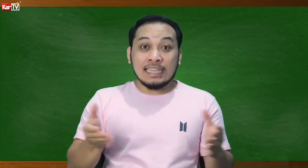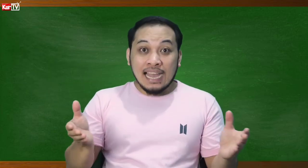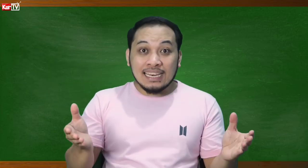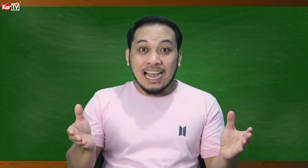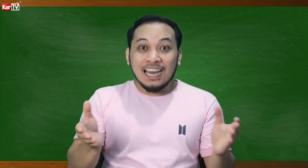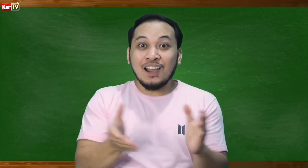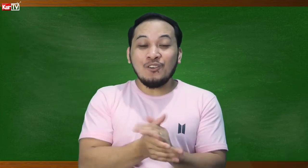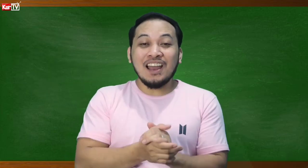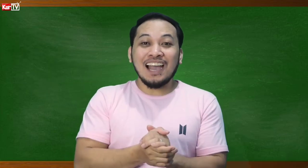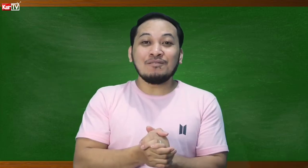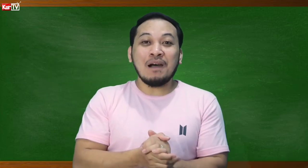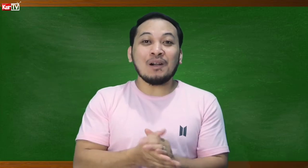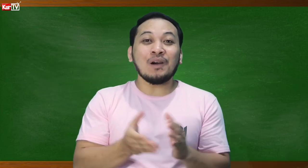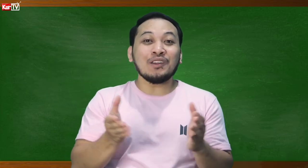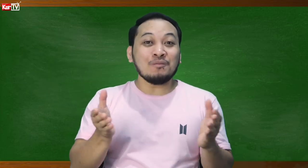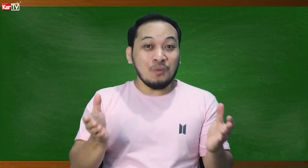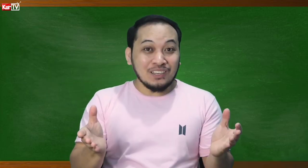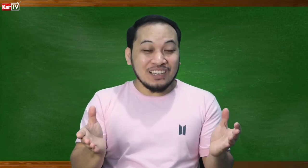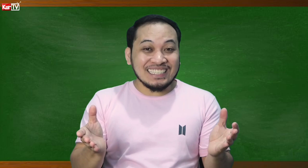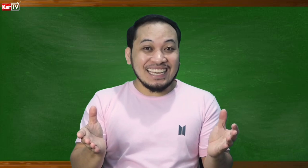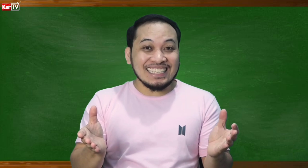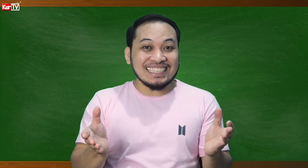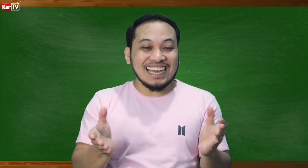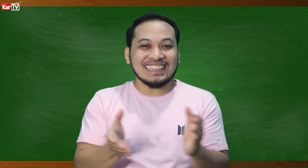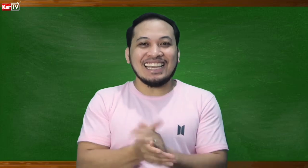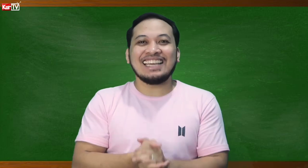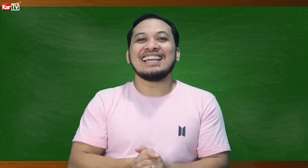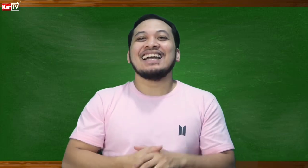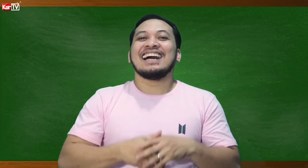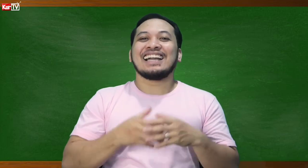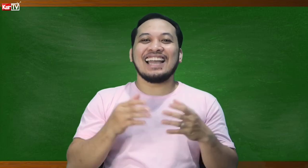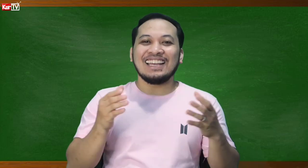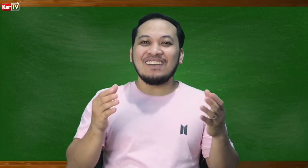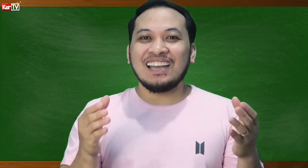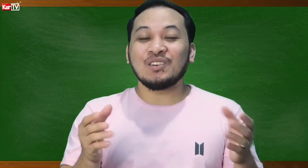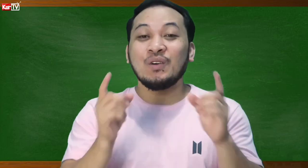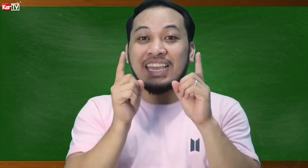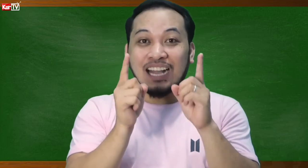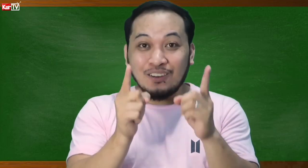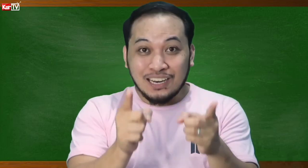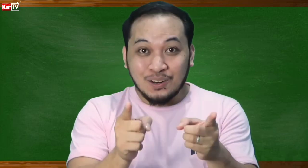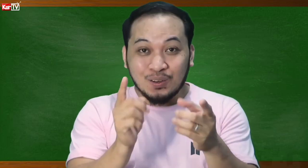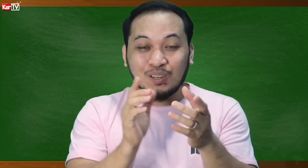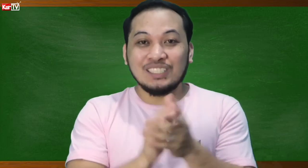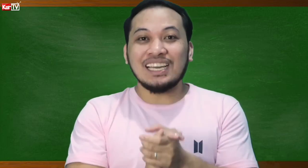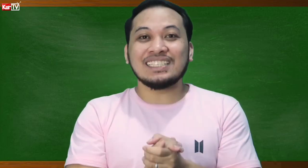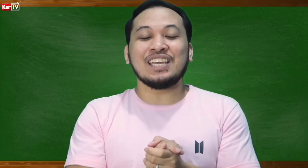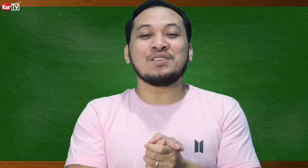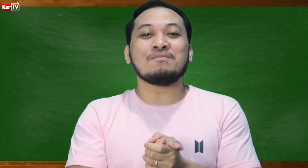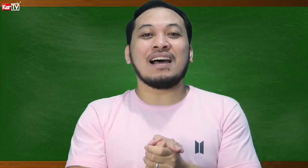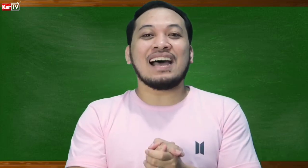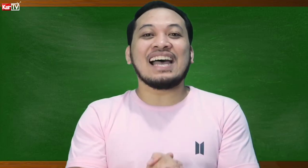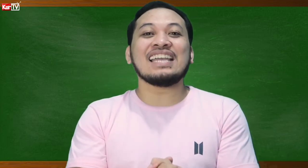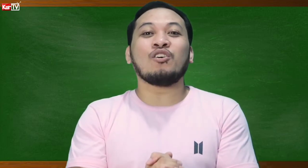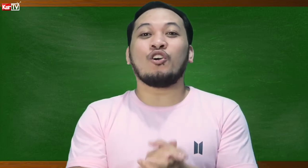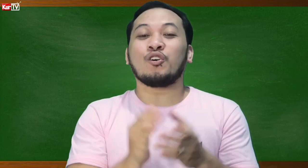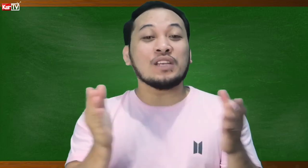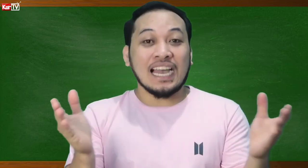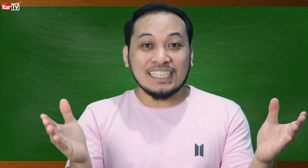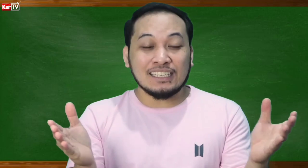Ayan, nahulaan ba kung anong buwan yung isinenyas natin? Kaya naman, kung ikaw na nanonood dyan sa inyong bahay or kung nasan ka